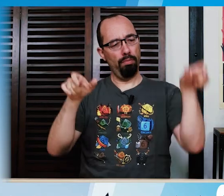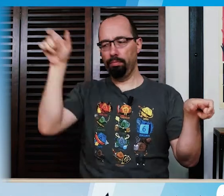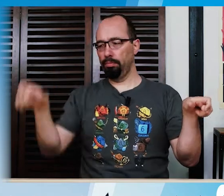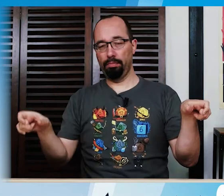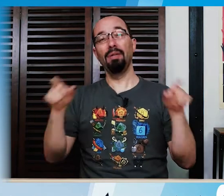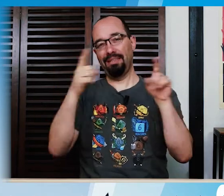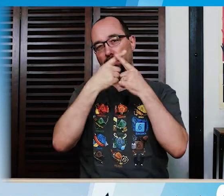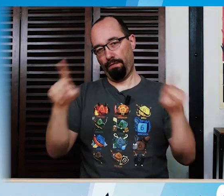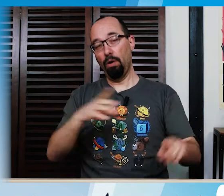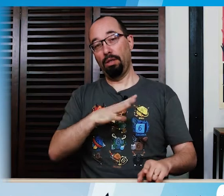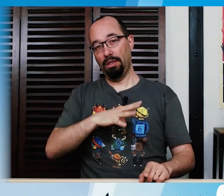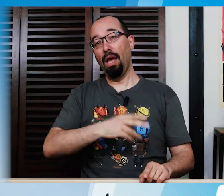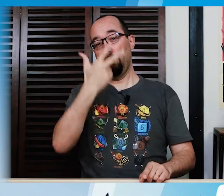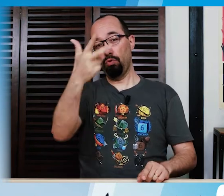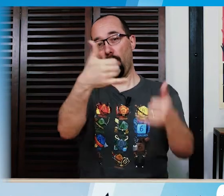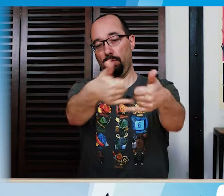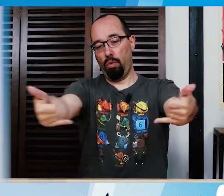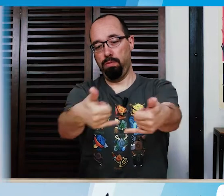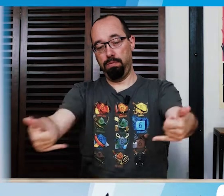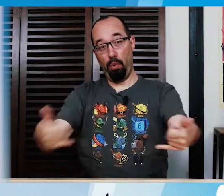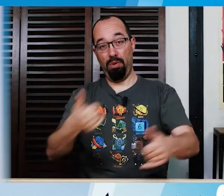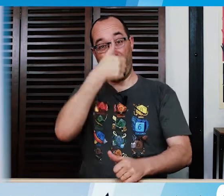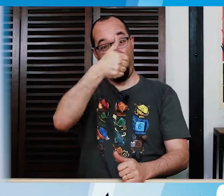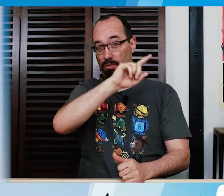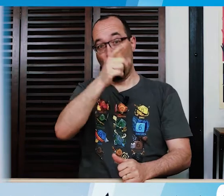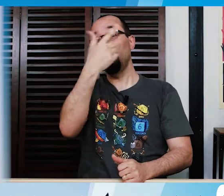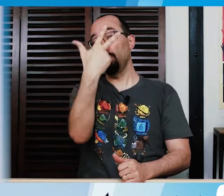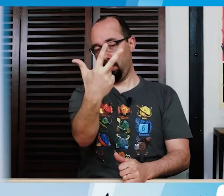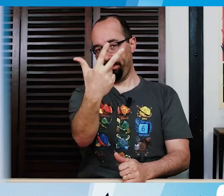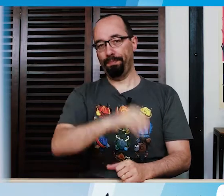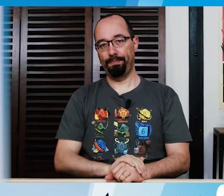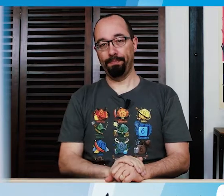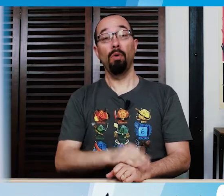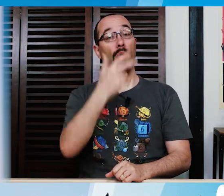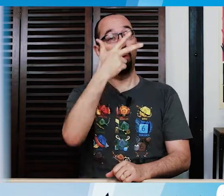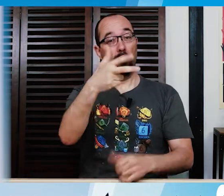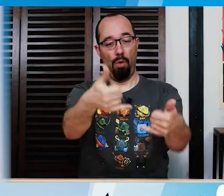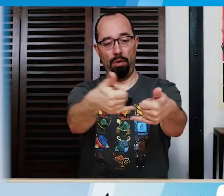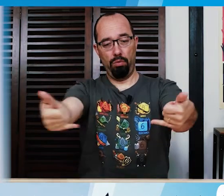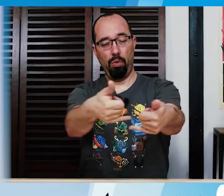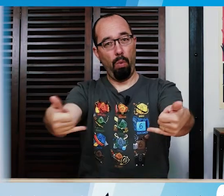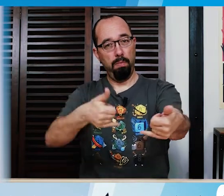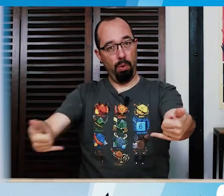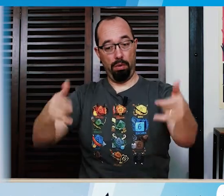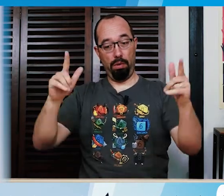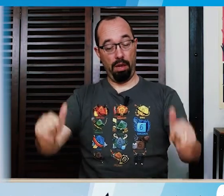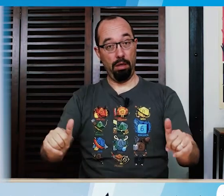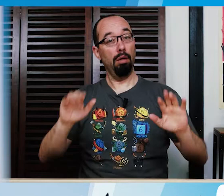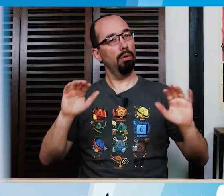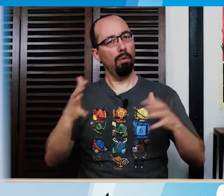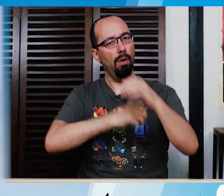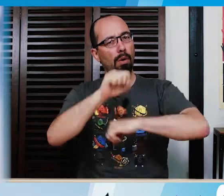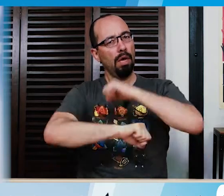À 2 joueurs. Les fermiers jouent sur 3 troupeaux au lieu d'un, ce qui leur permet de former 3 lignes de vaches au cours d'une